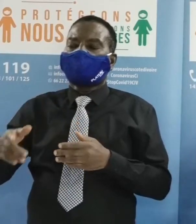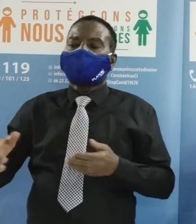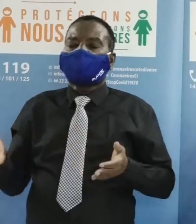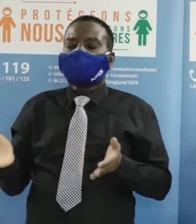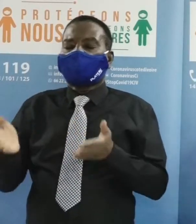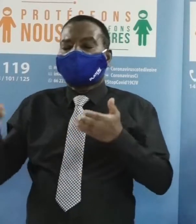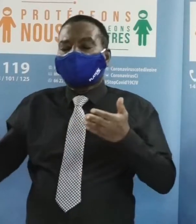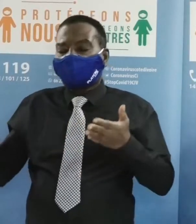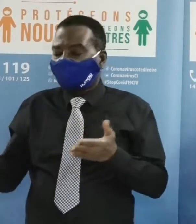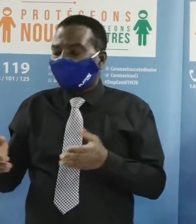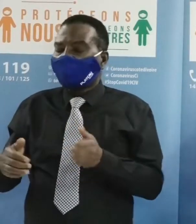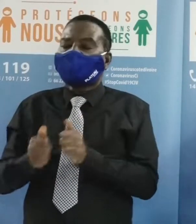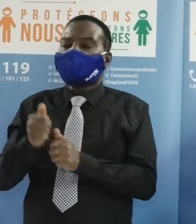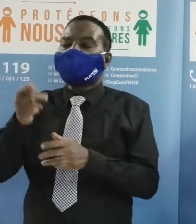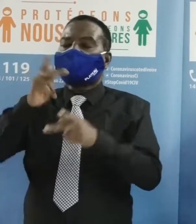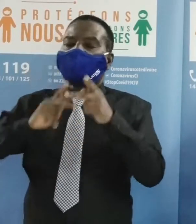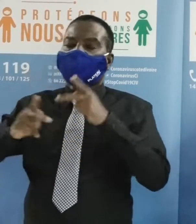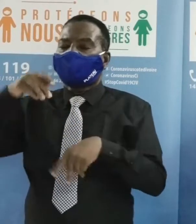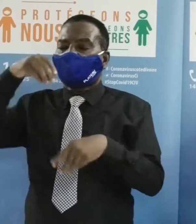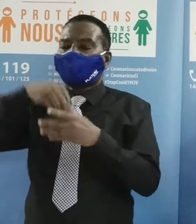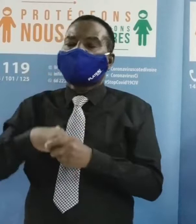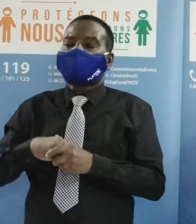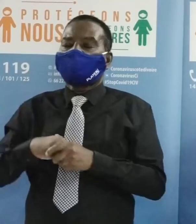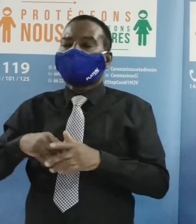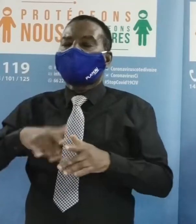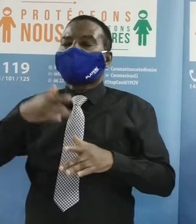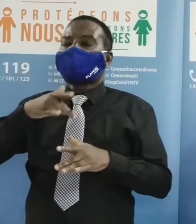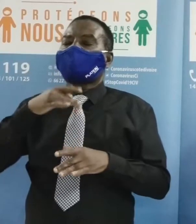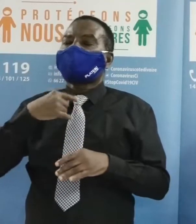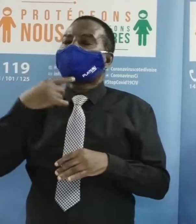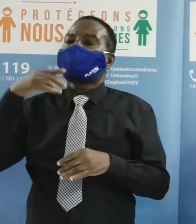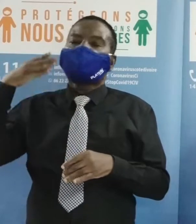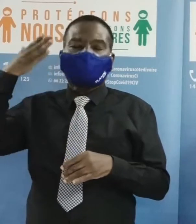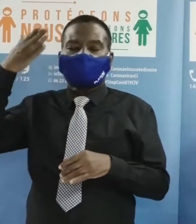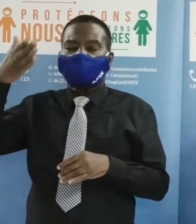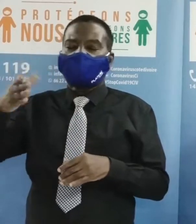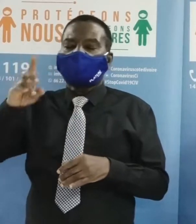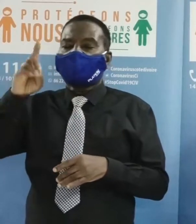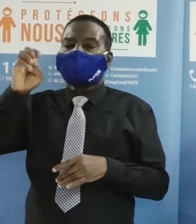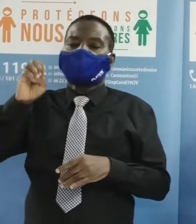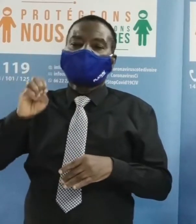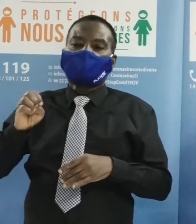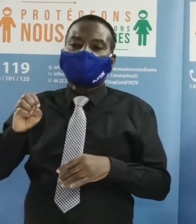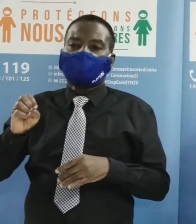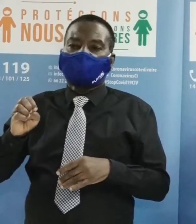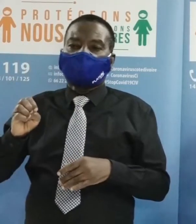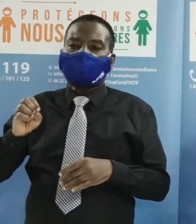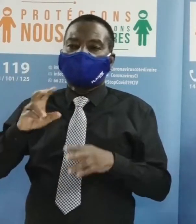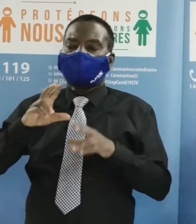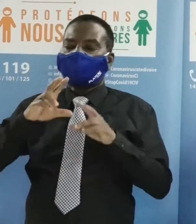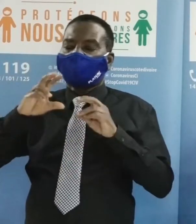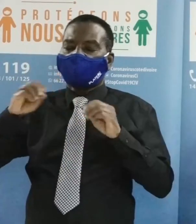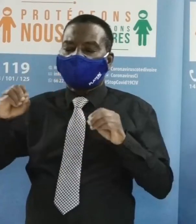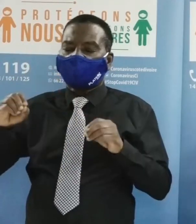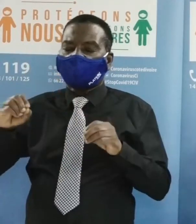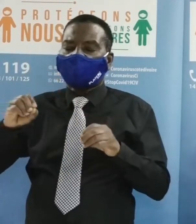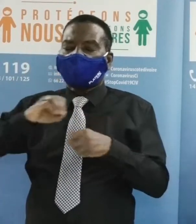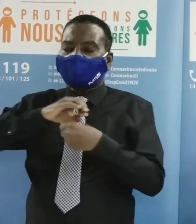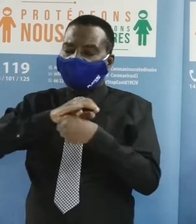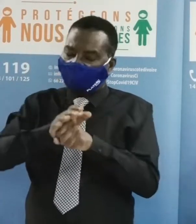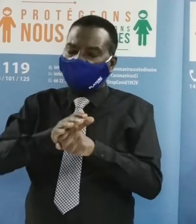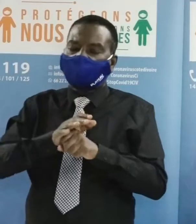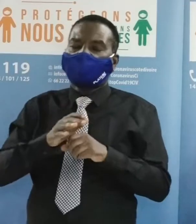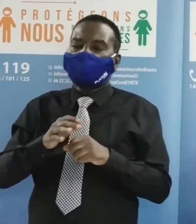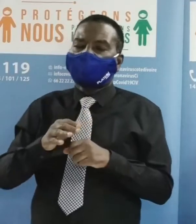encore plus les populations d'un sentiment de générer de nos convives 19